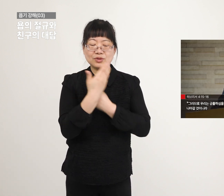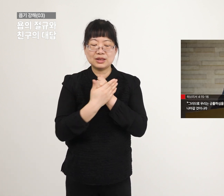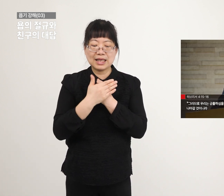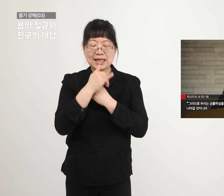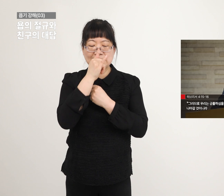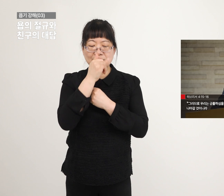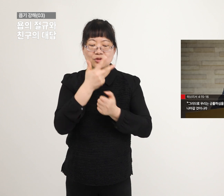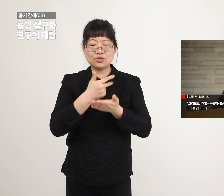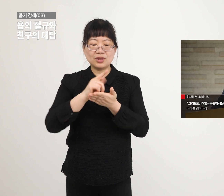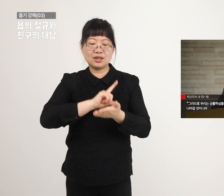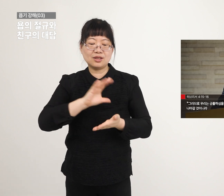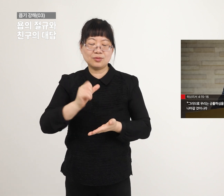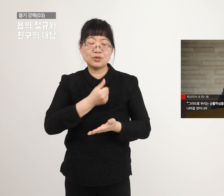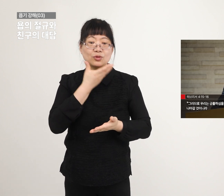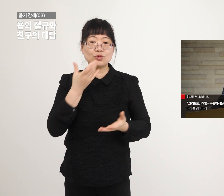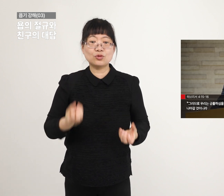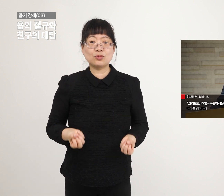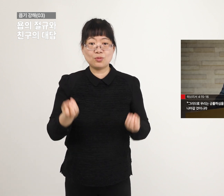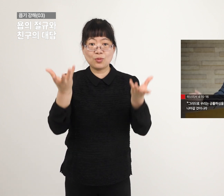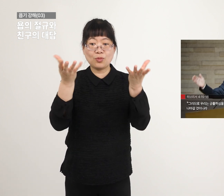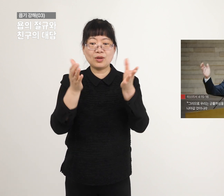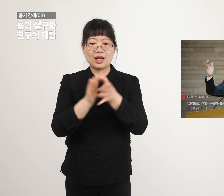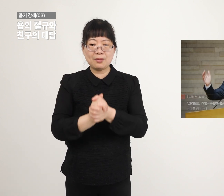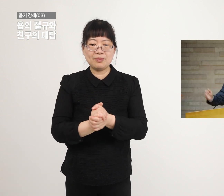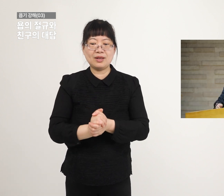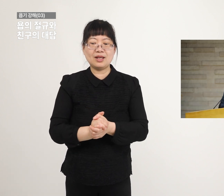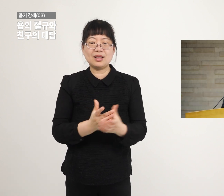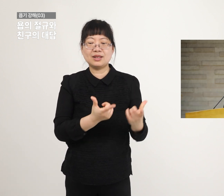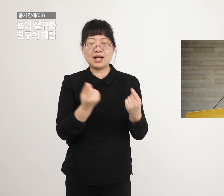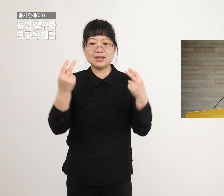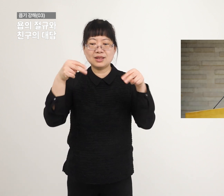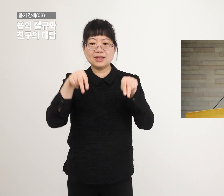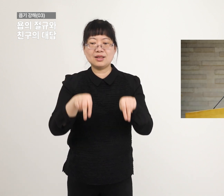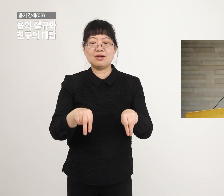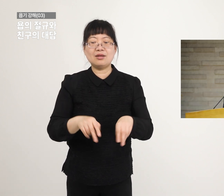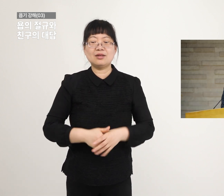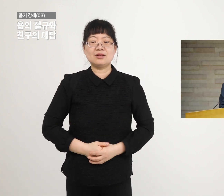주의 이름으로 축복합니다. 다 일어나십시다.